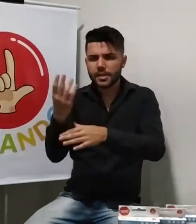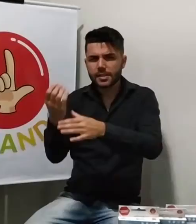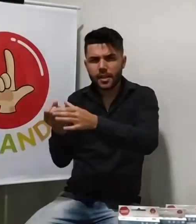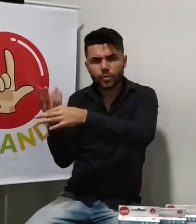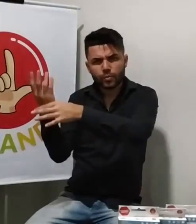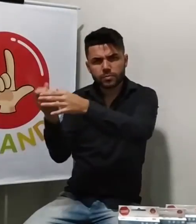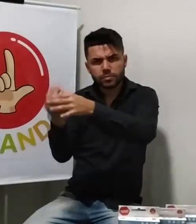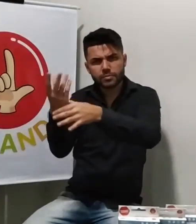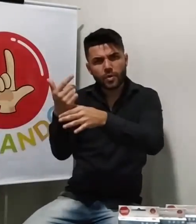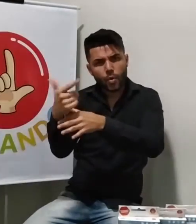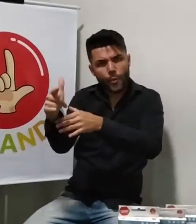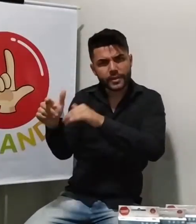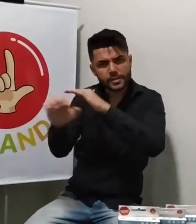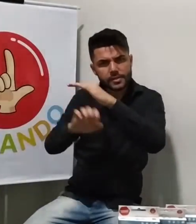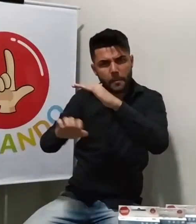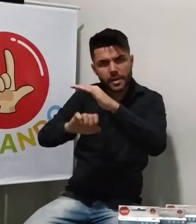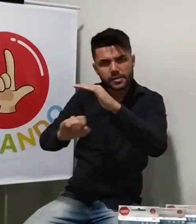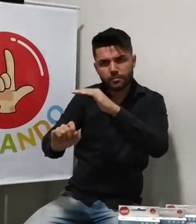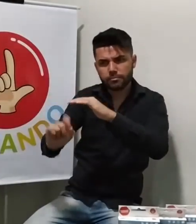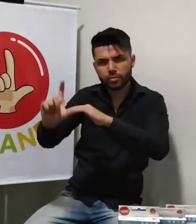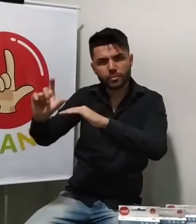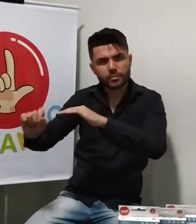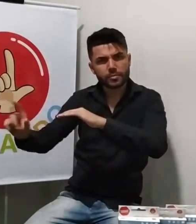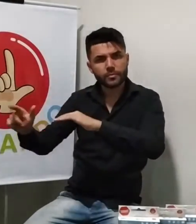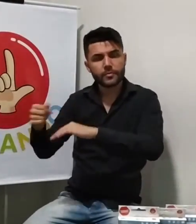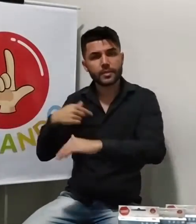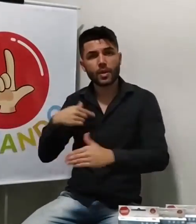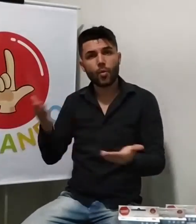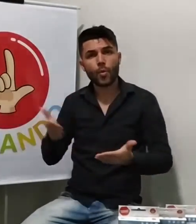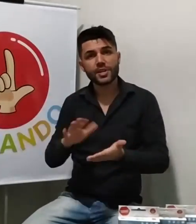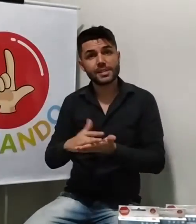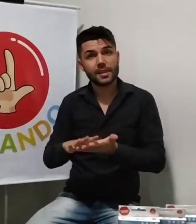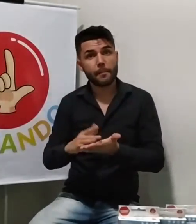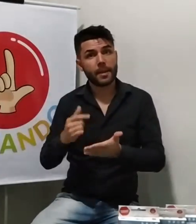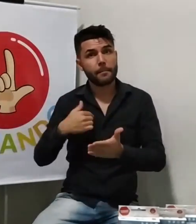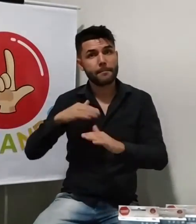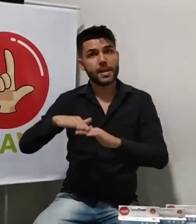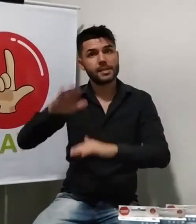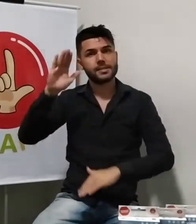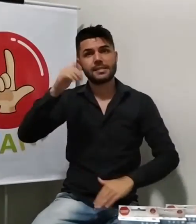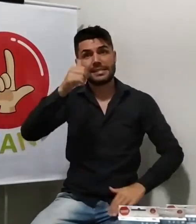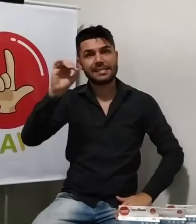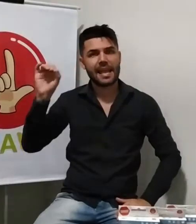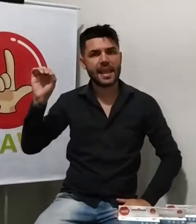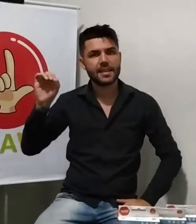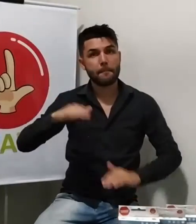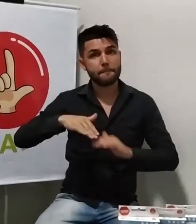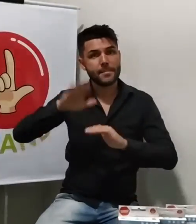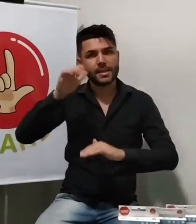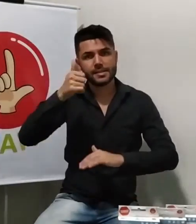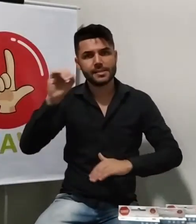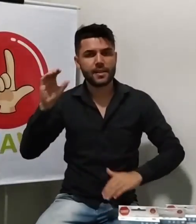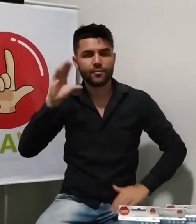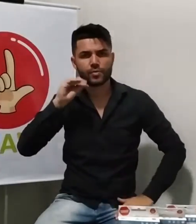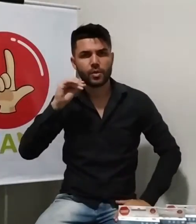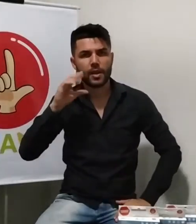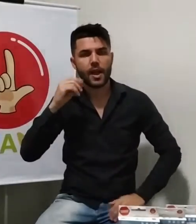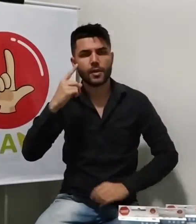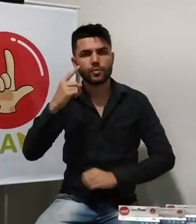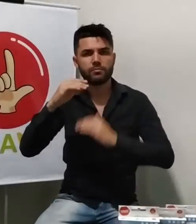média de 180%, 150% ao ano. Que crescimento horroroso, né? E esse foi um ano ruim, assim. Então esse ano deve ser por aí,